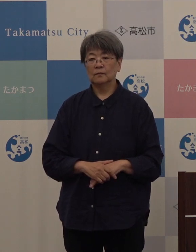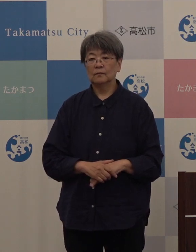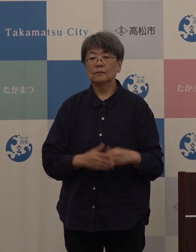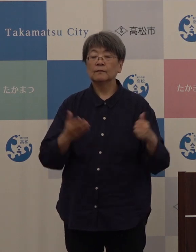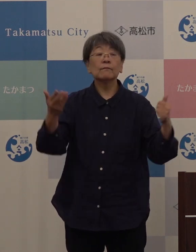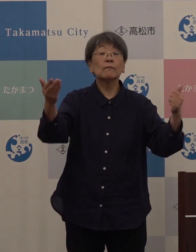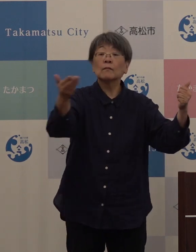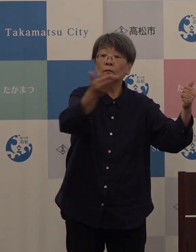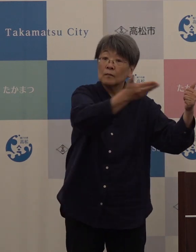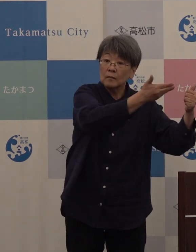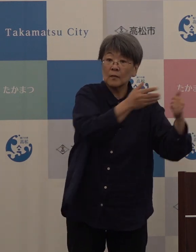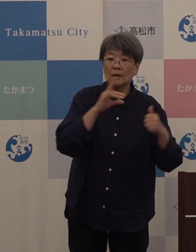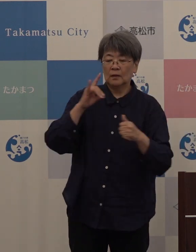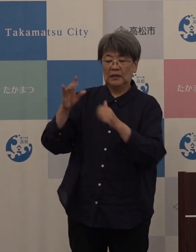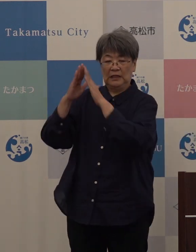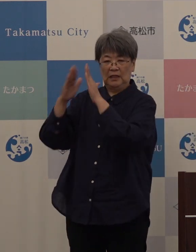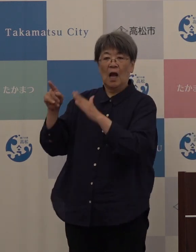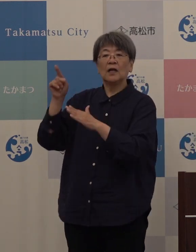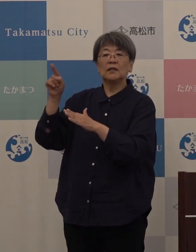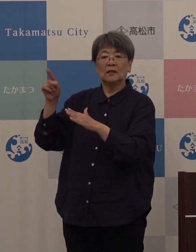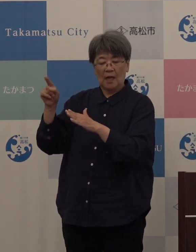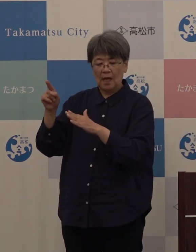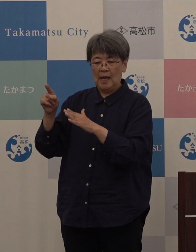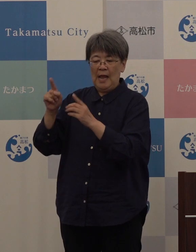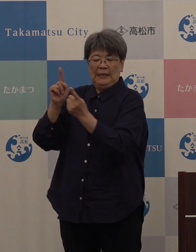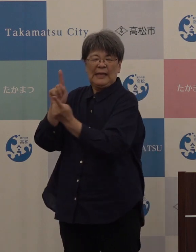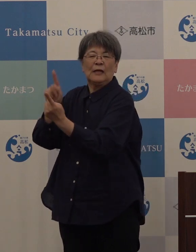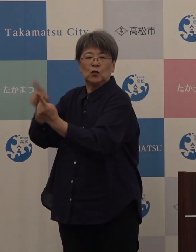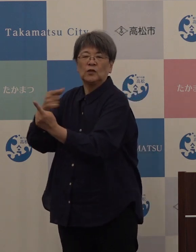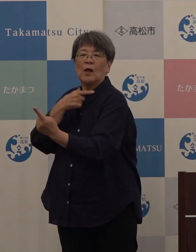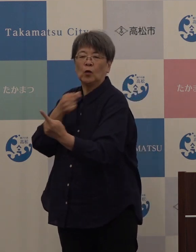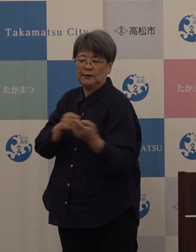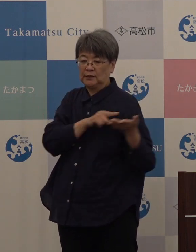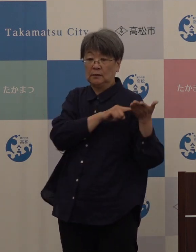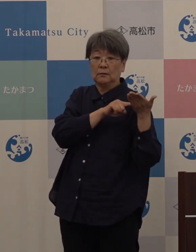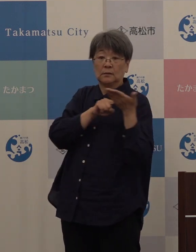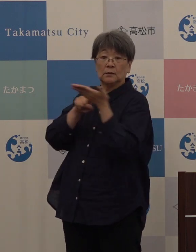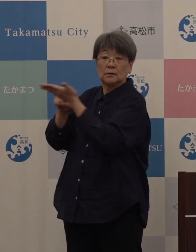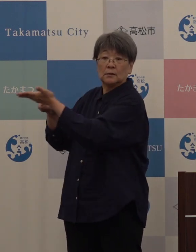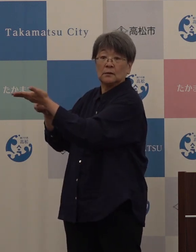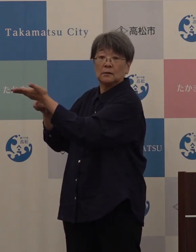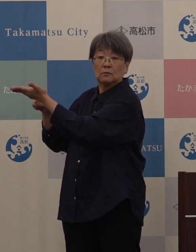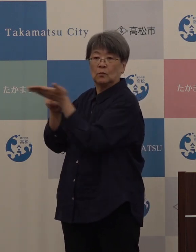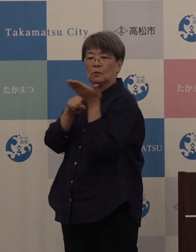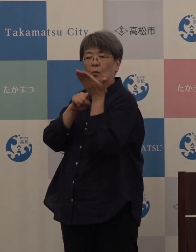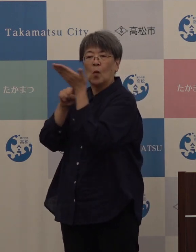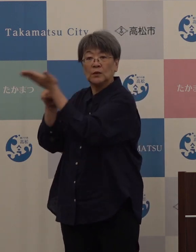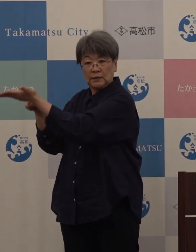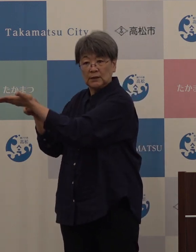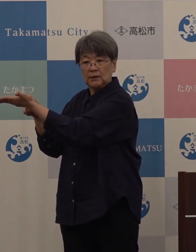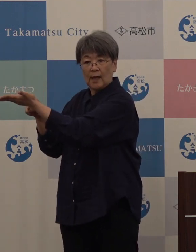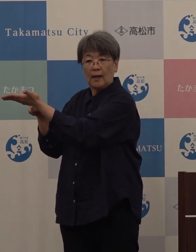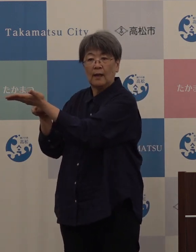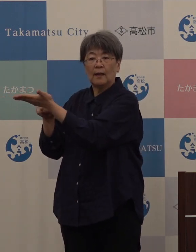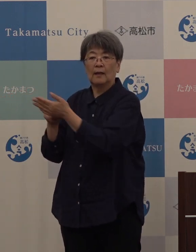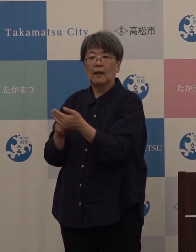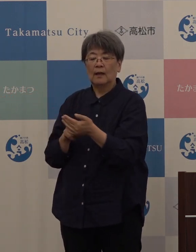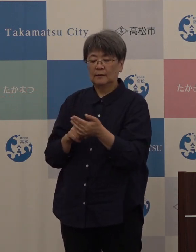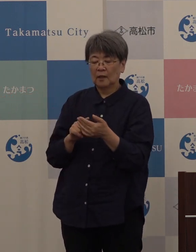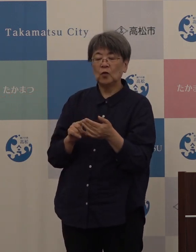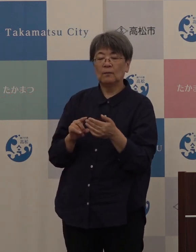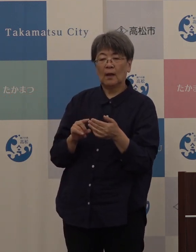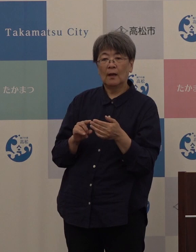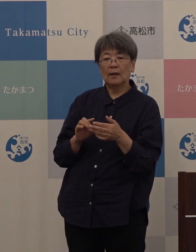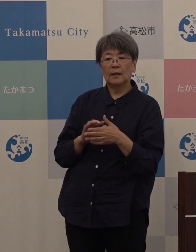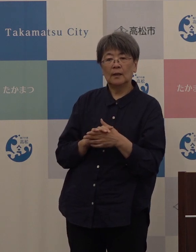まあ、議会側で適正に対処してほしいということで申し入れ、その市長が例えば直接街頭の